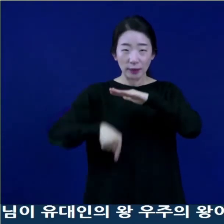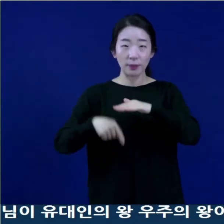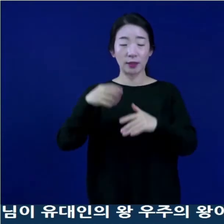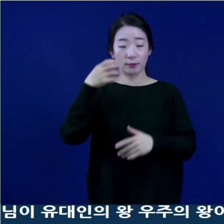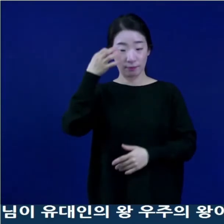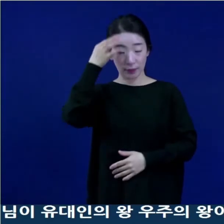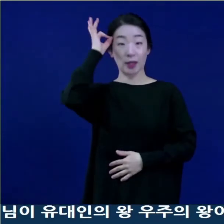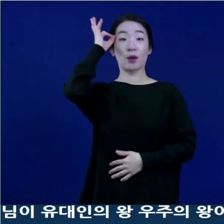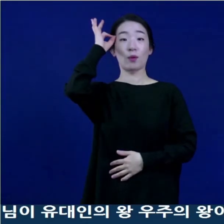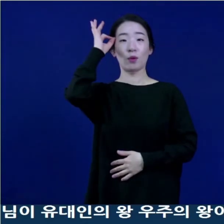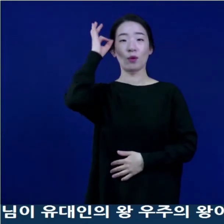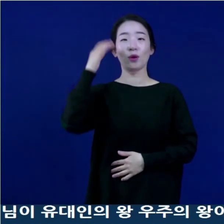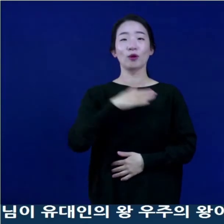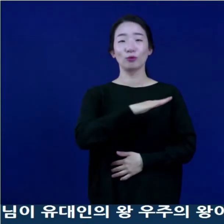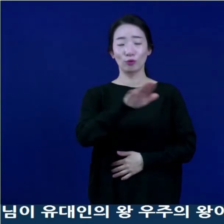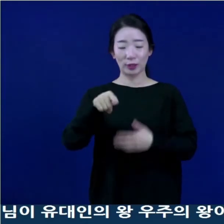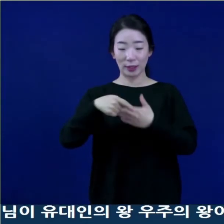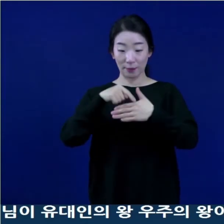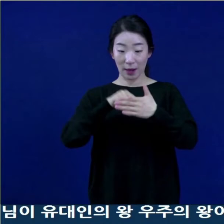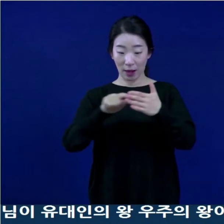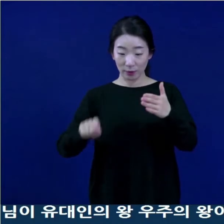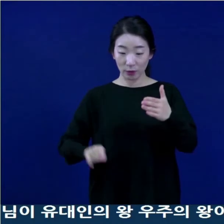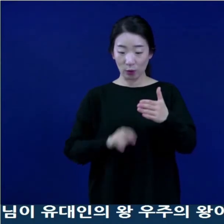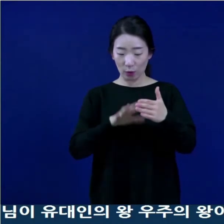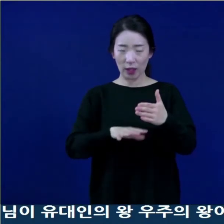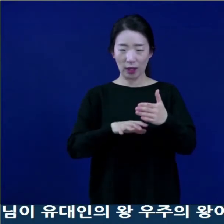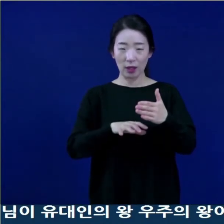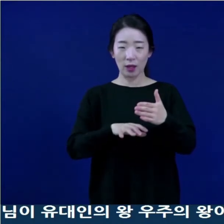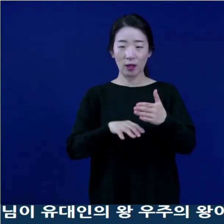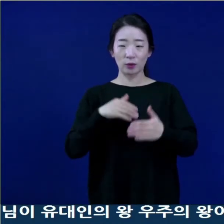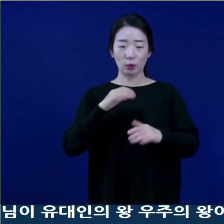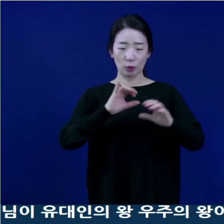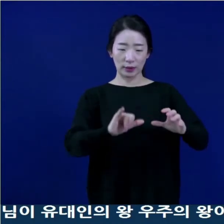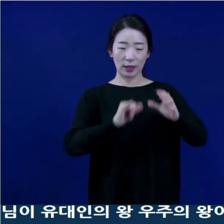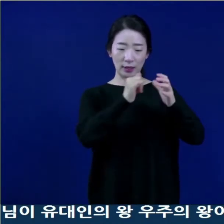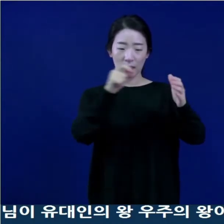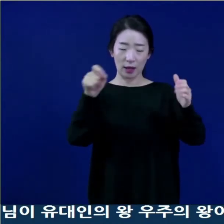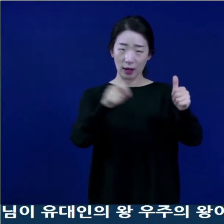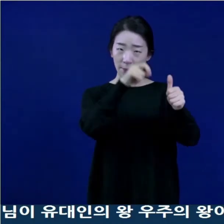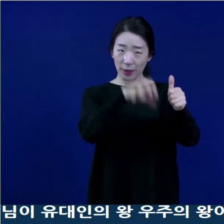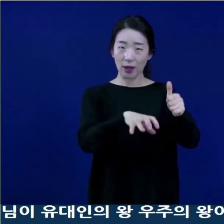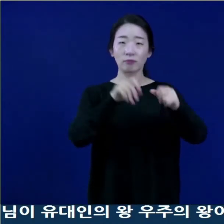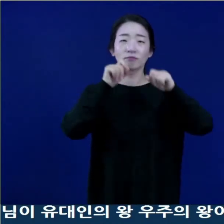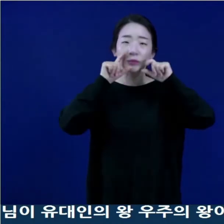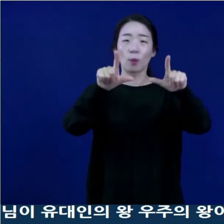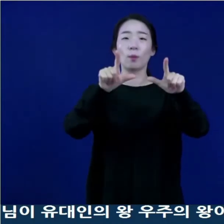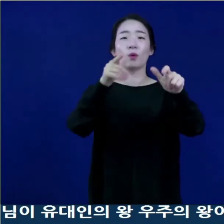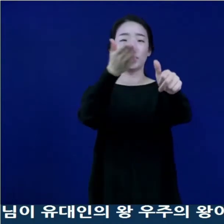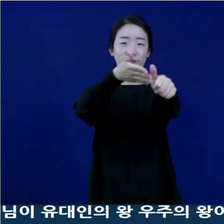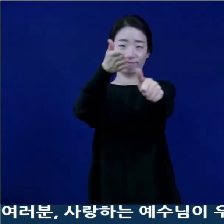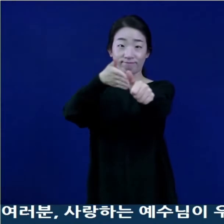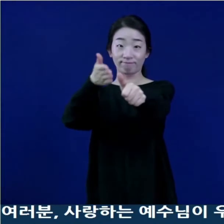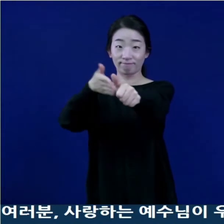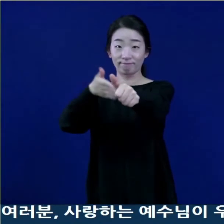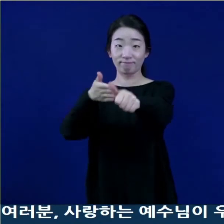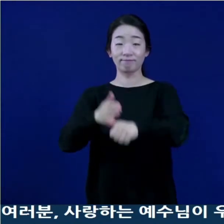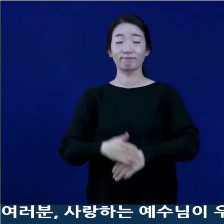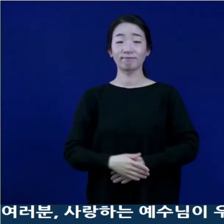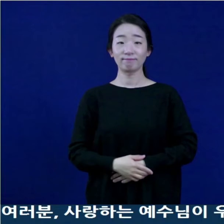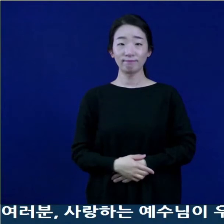이것을 우리 속에 그리고 세상 앞에 선포할 수 있는 하나님의 자녀들 되기를 주의 이름으로